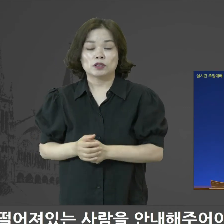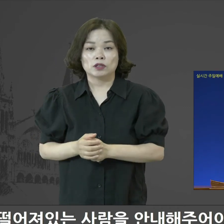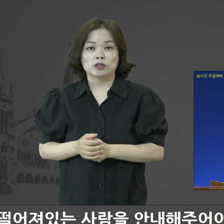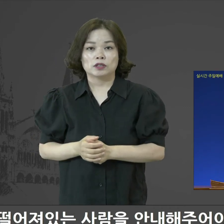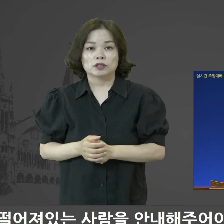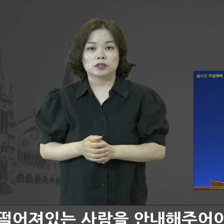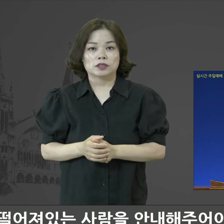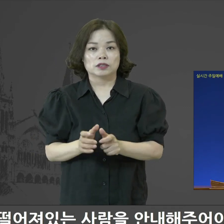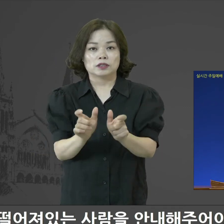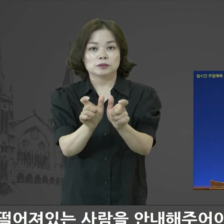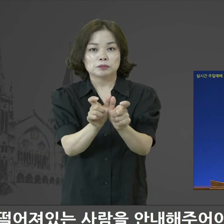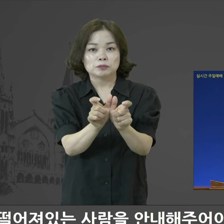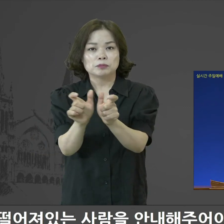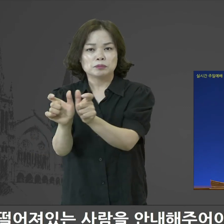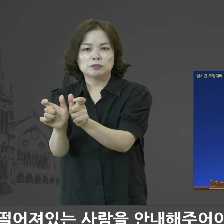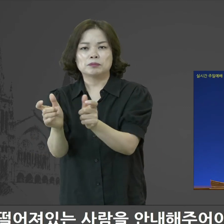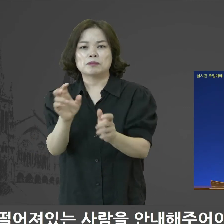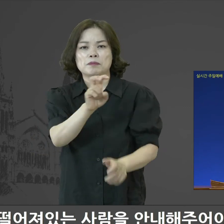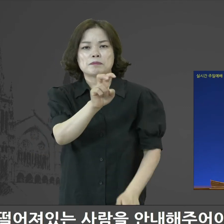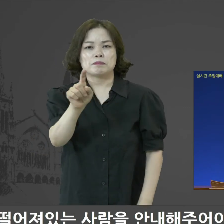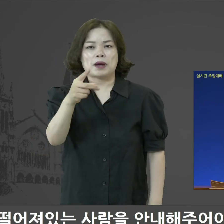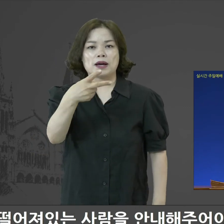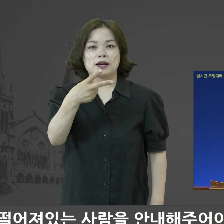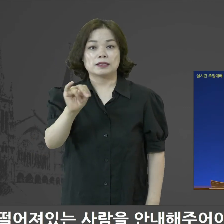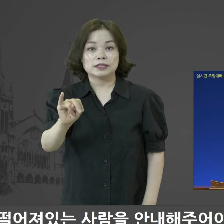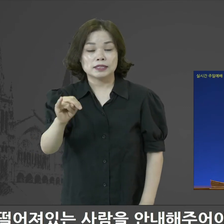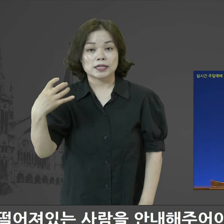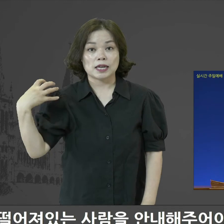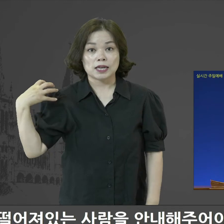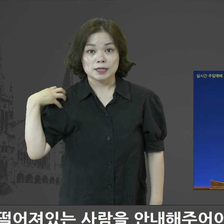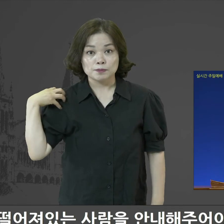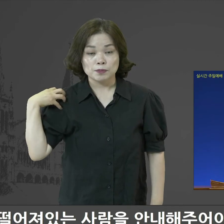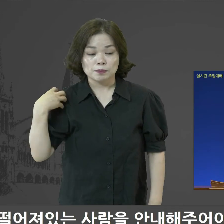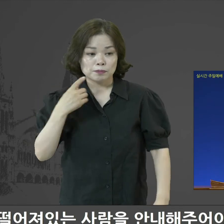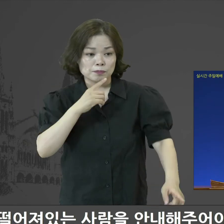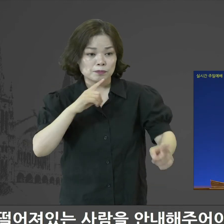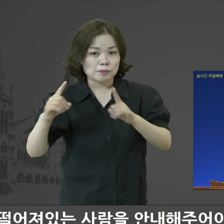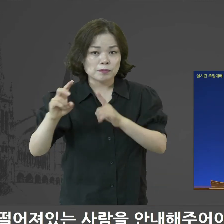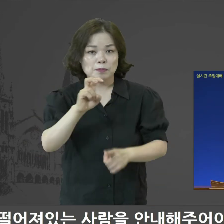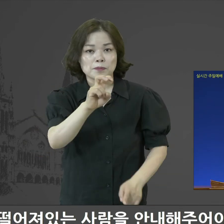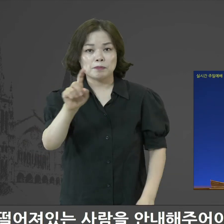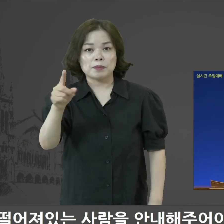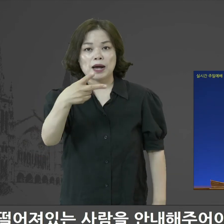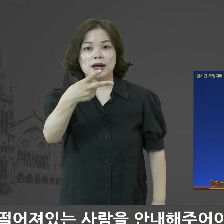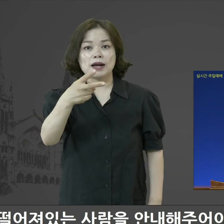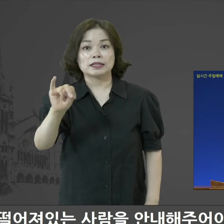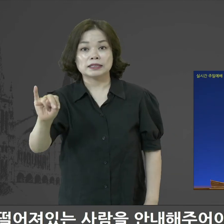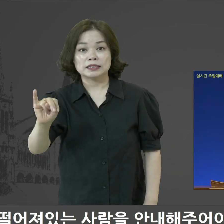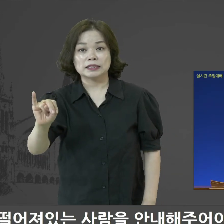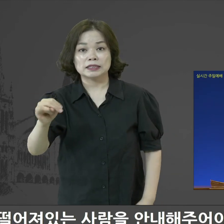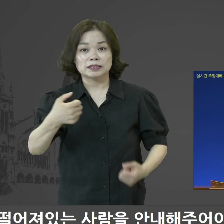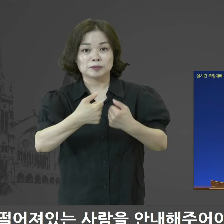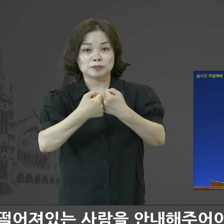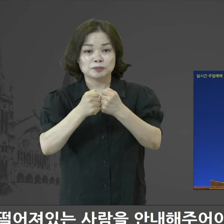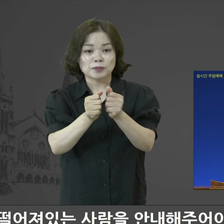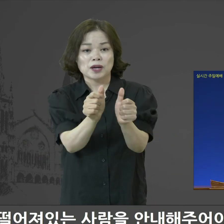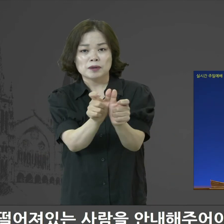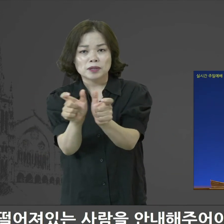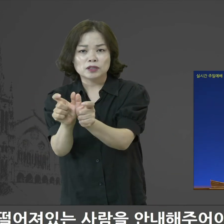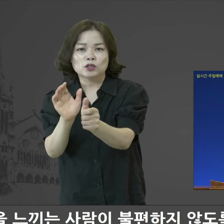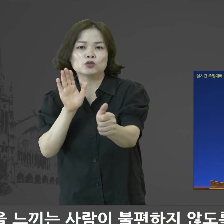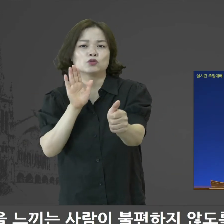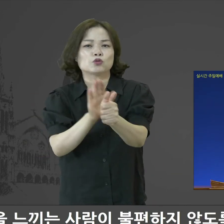이게 마디의 임무인 것이죠. 지난주 말씀 마디, 마디가 무슨 일을 했습니까?